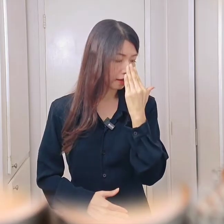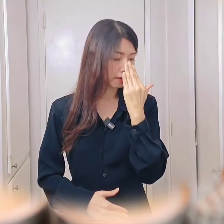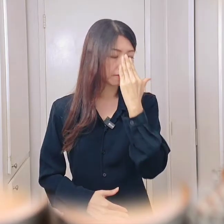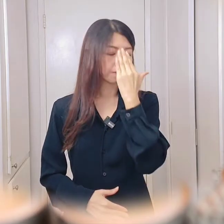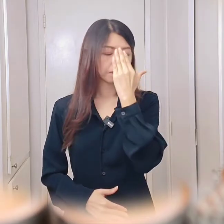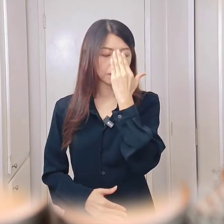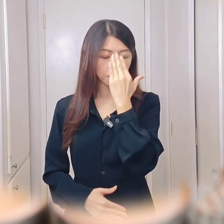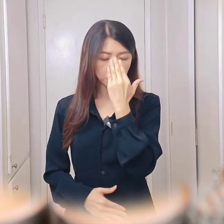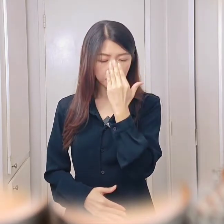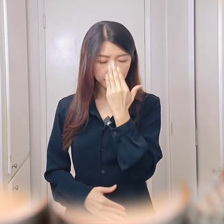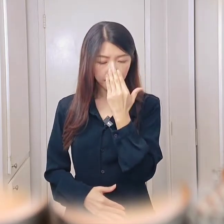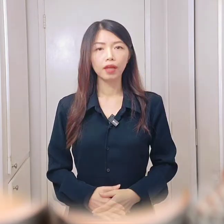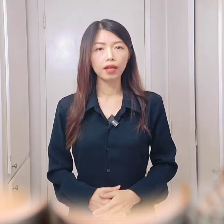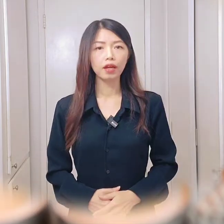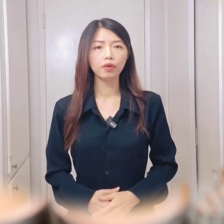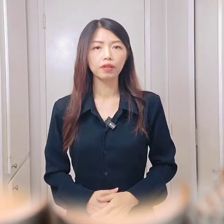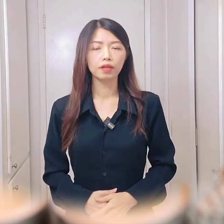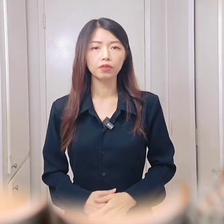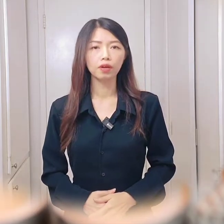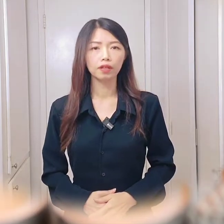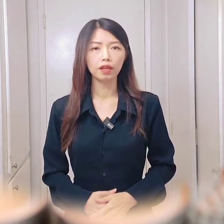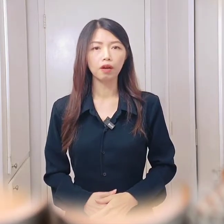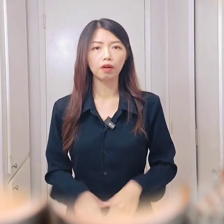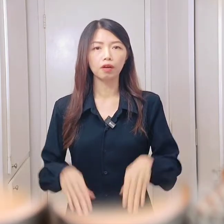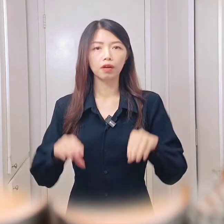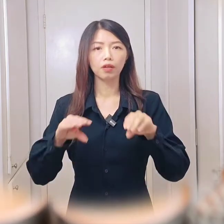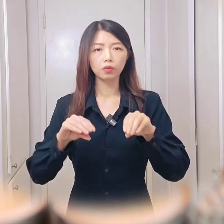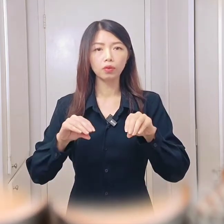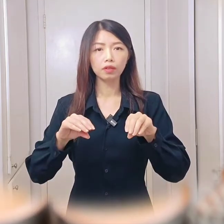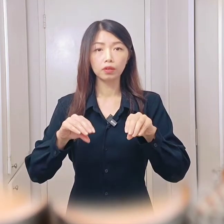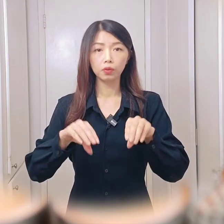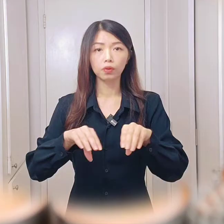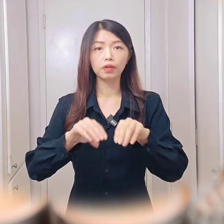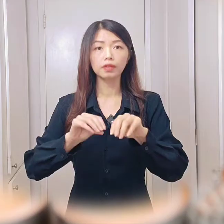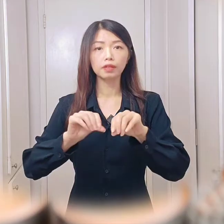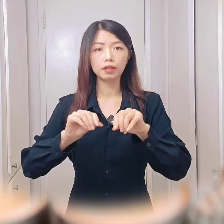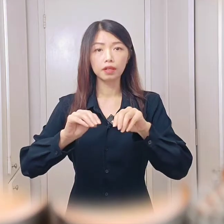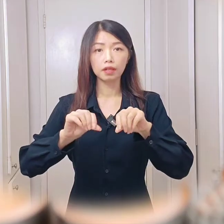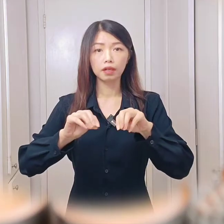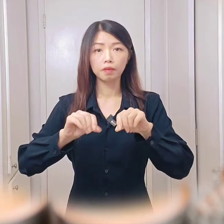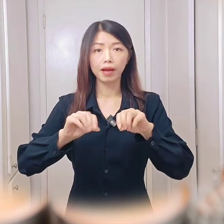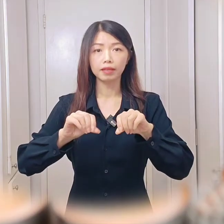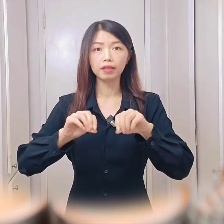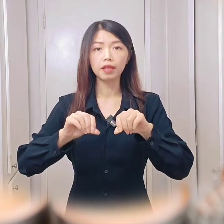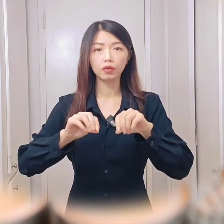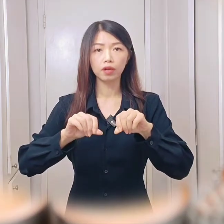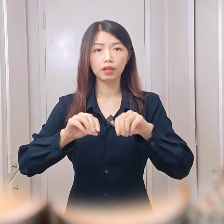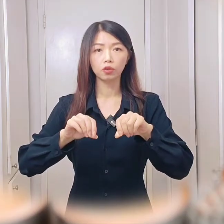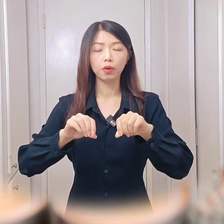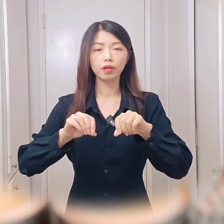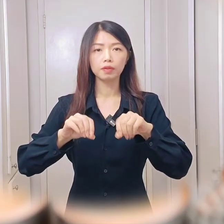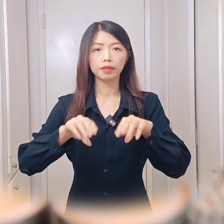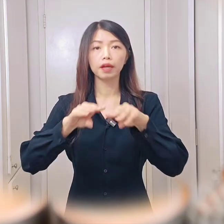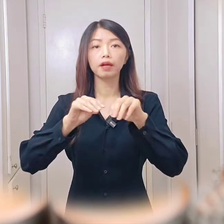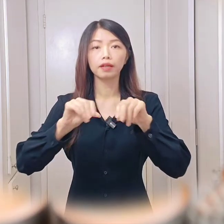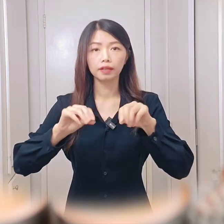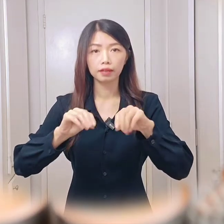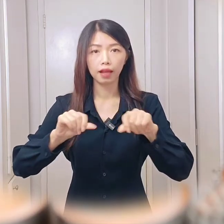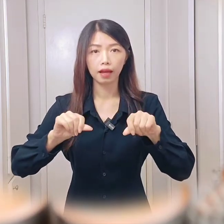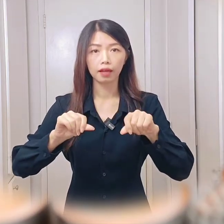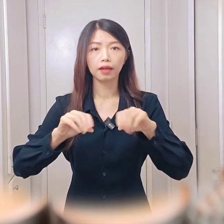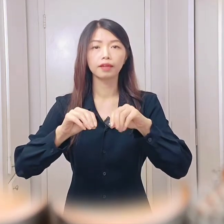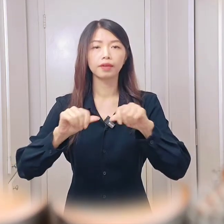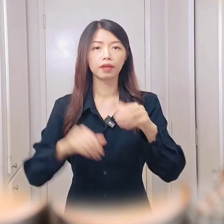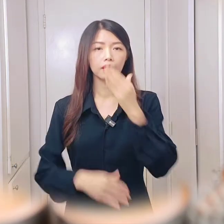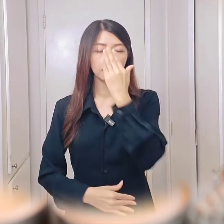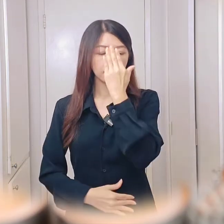겸손하다. 겸손하다. 땅이라고 한 뜻의 수어는요. 손끝으로 흙을 만진다고 생각하시고 표현하시면 돼요.